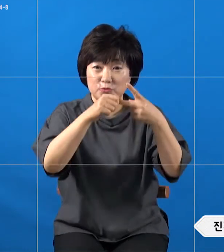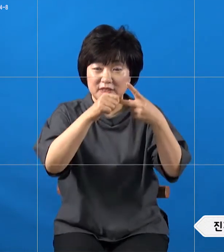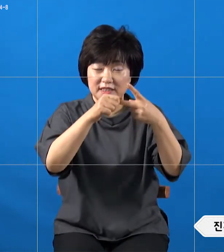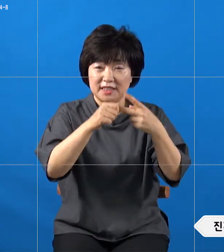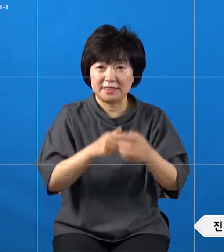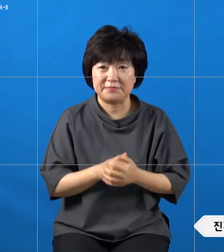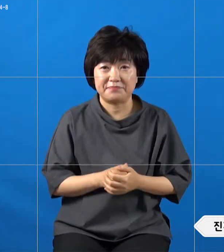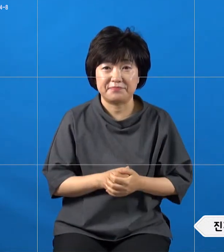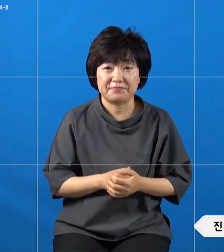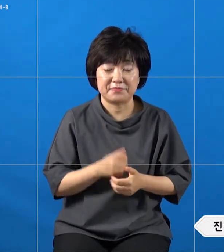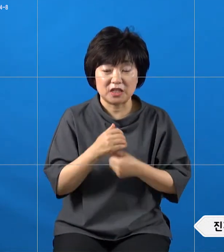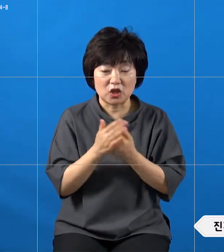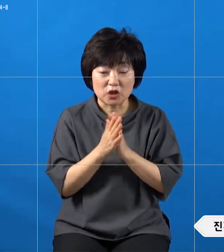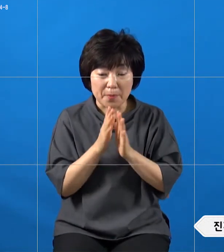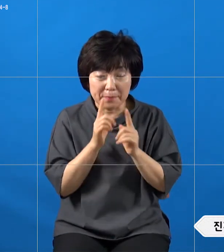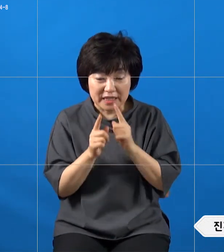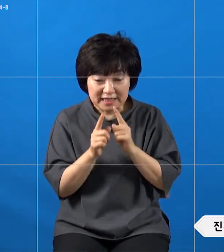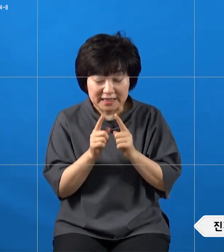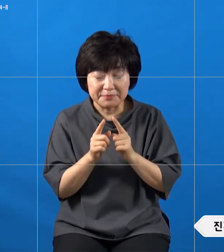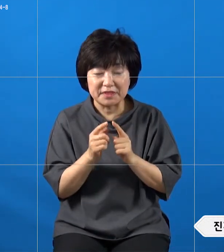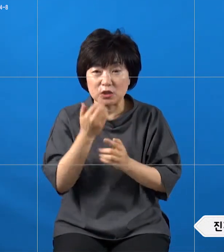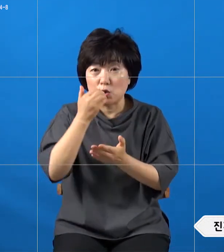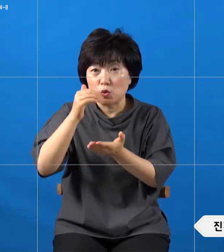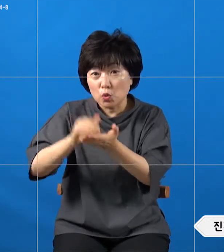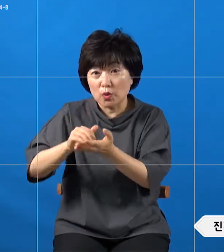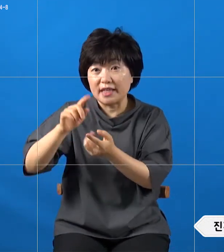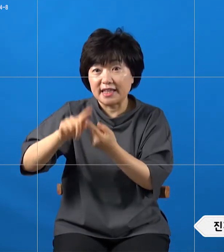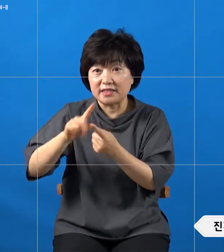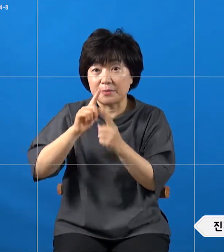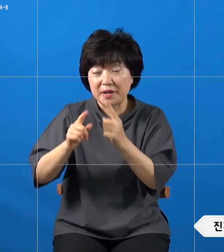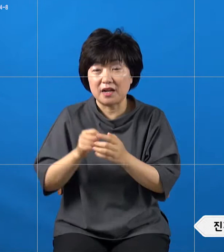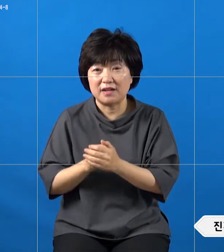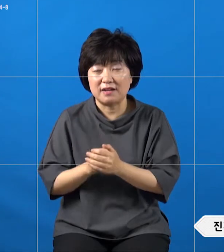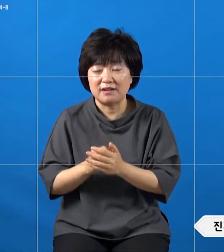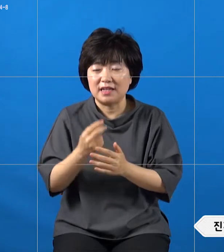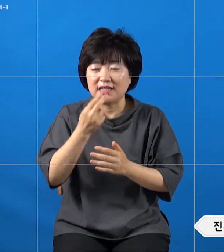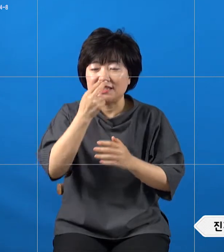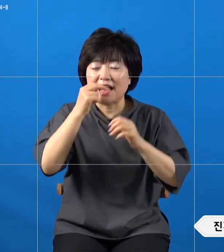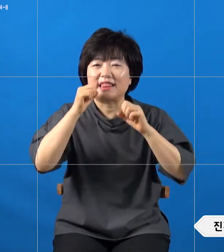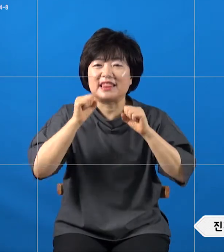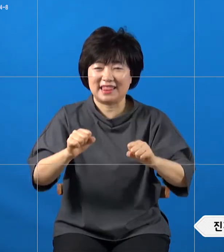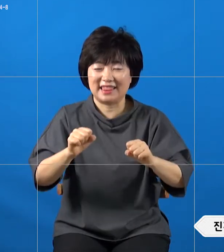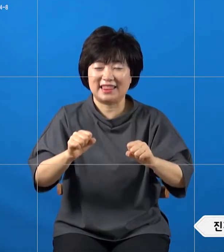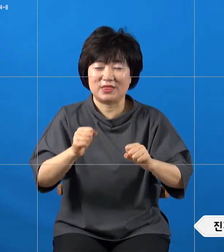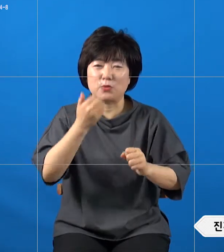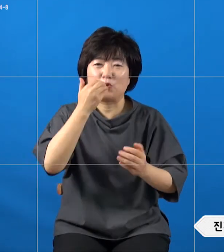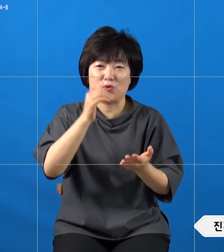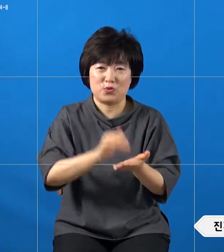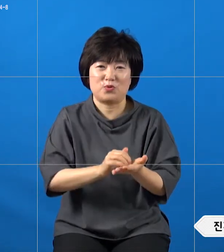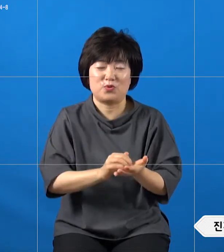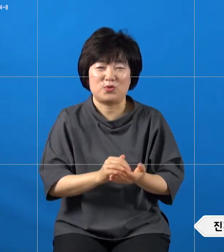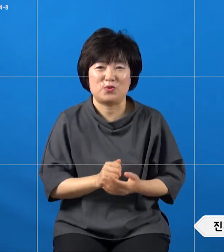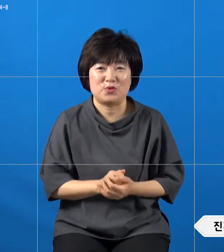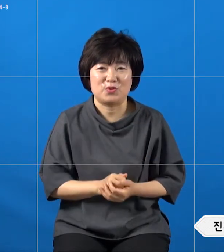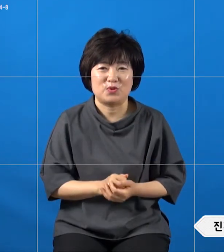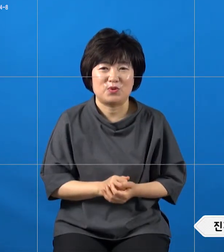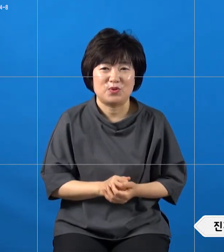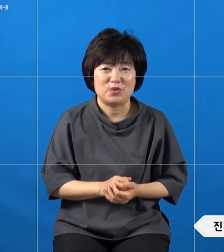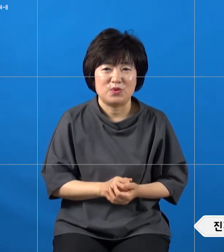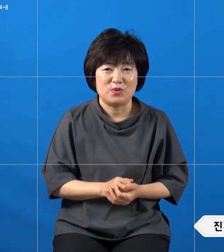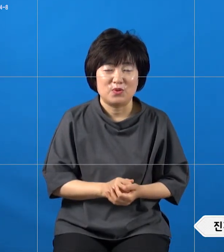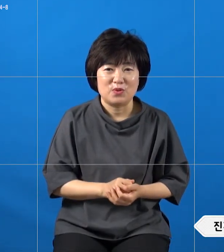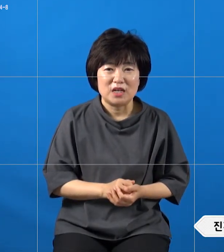두 번째, 성경은 돌에 대해서 말씀하십니다. 산돌을